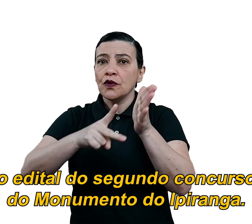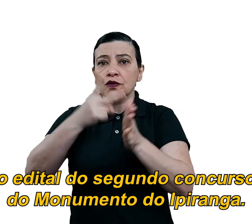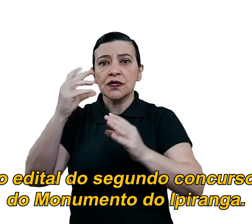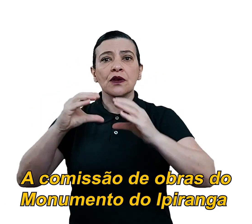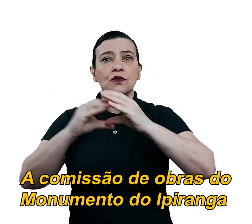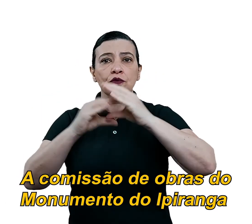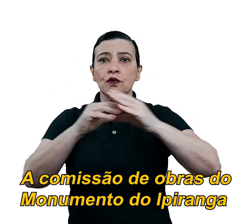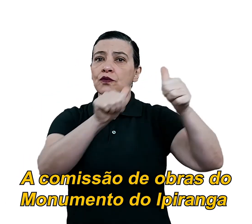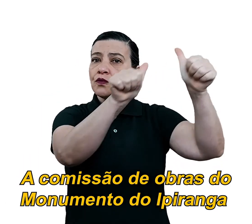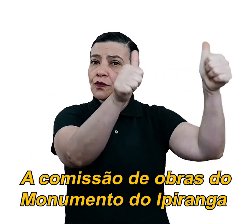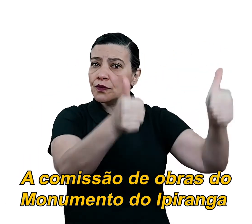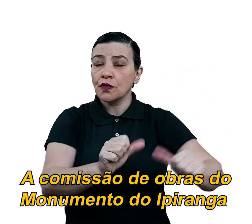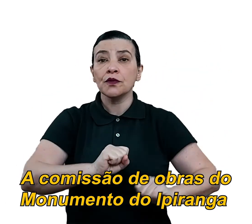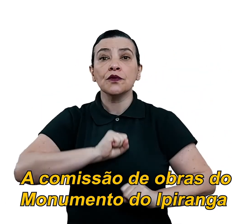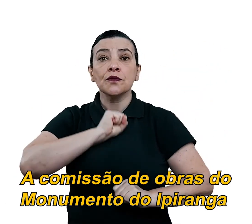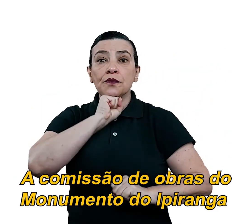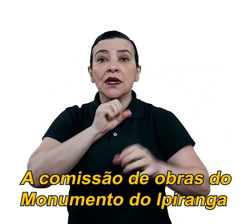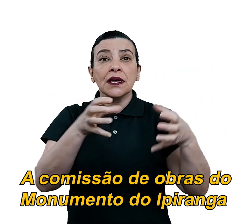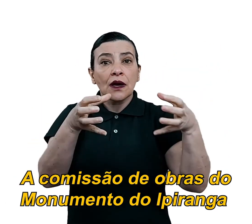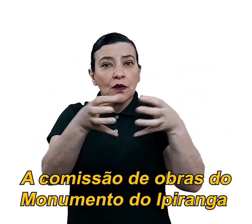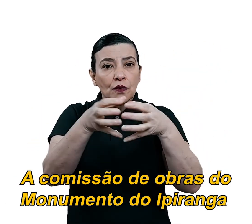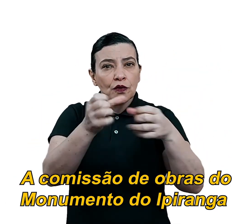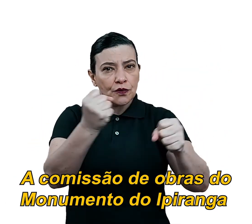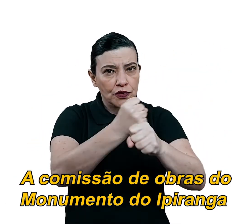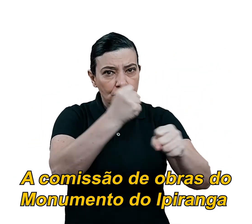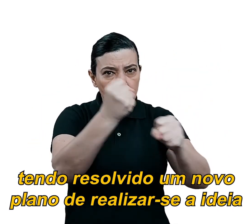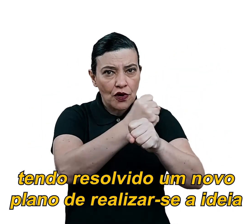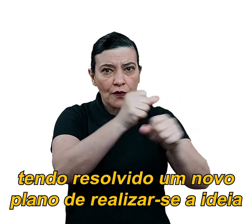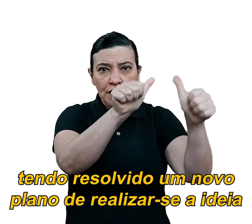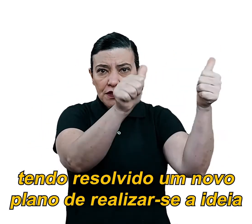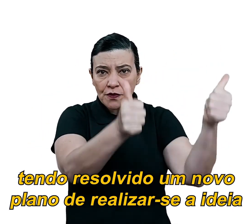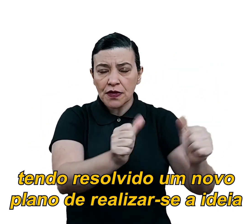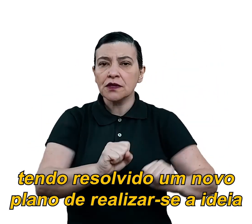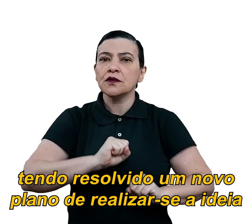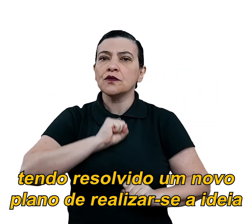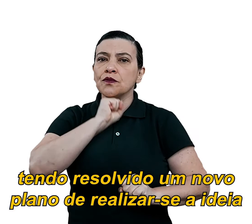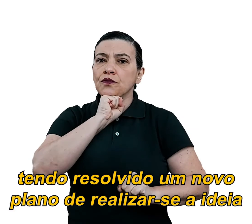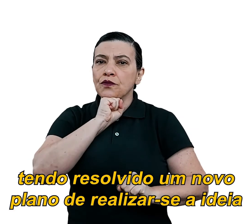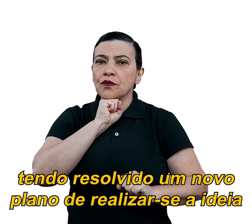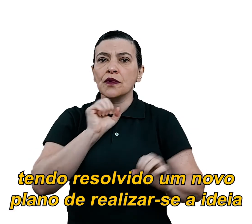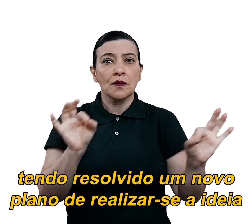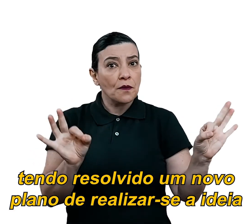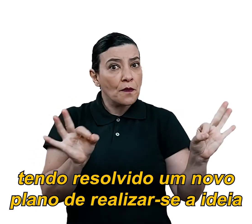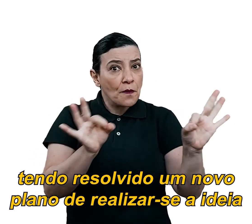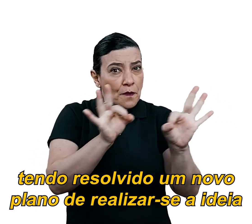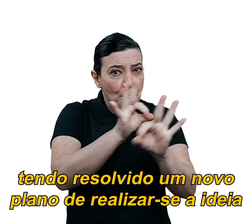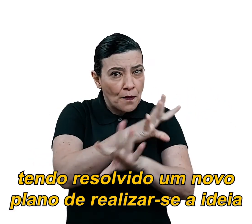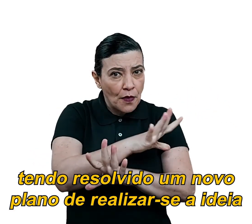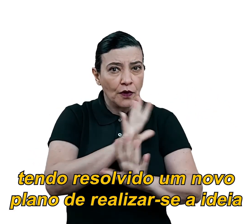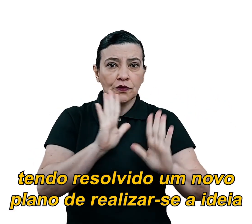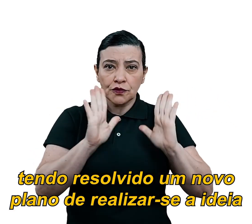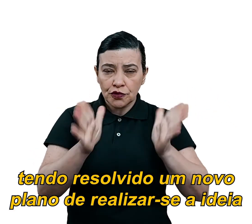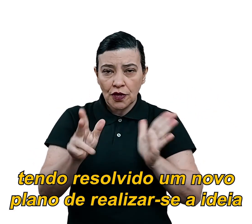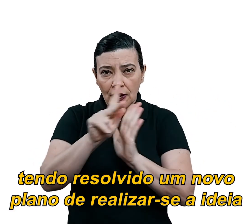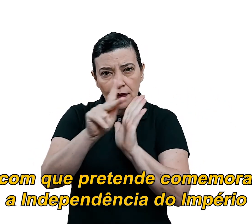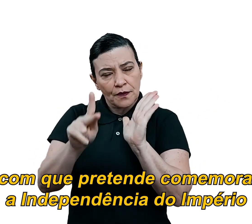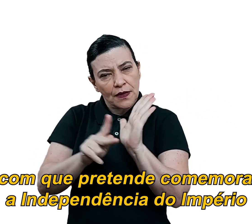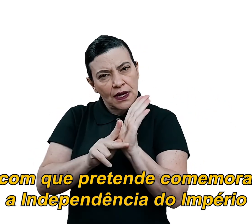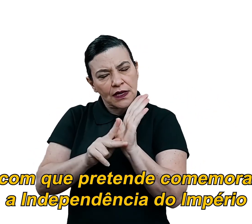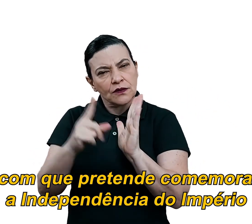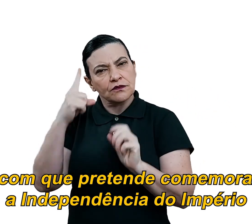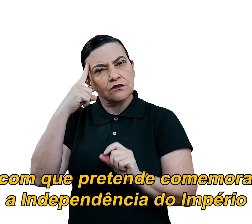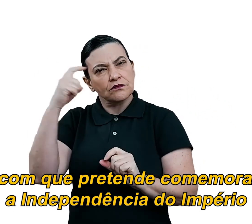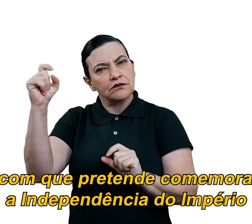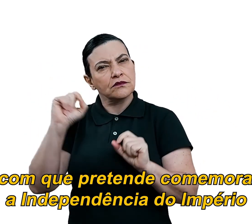Monumento do Ipiranga. A Comissão de Obras do Monumento do Ipiranga, tendo resolvido um novo plano de realizar-se a ideia com